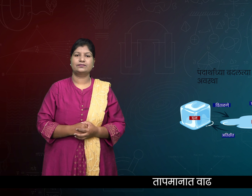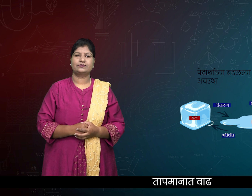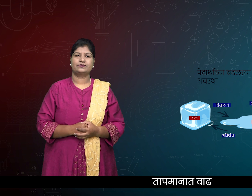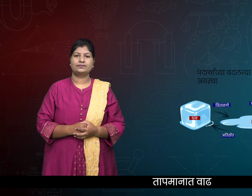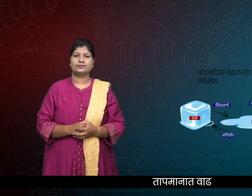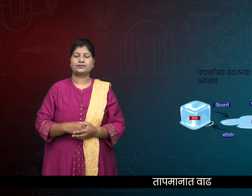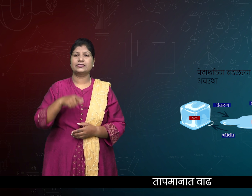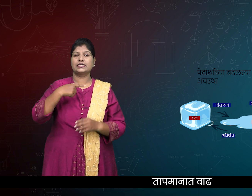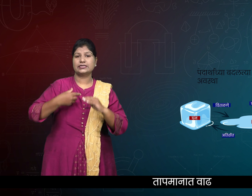तापमानात वाढ,